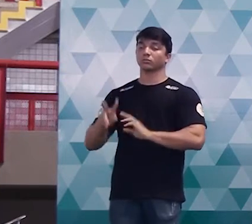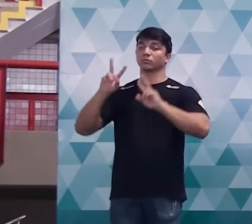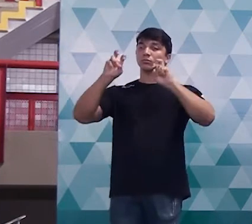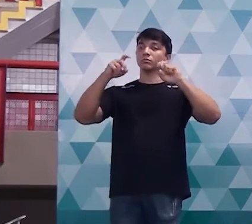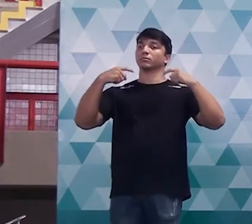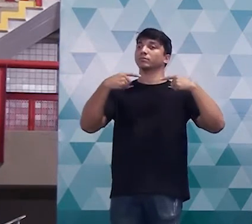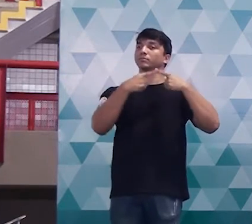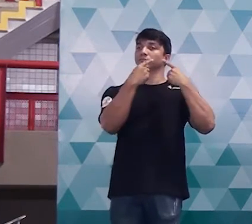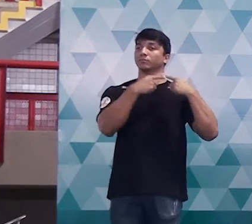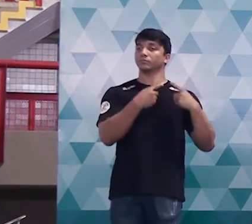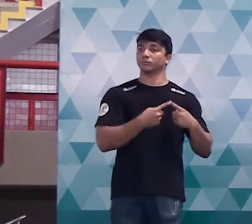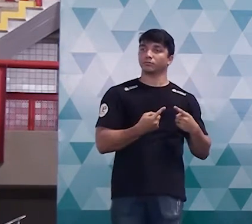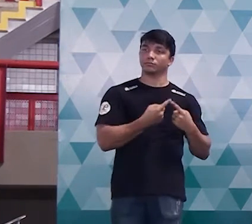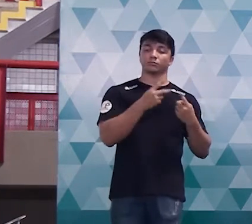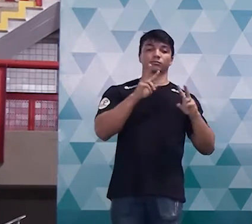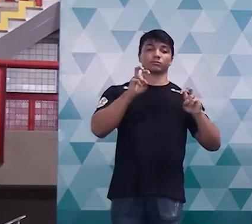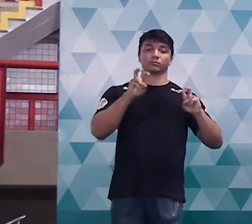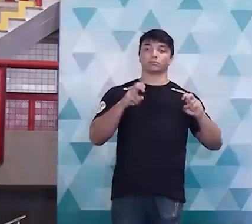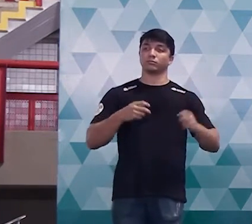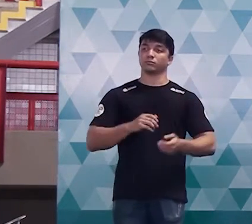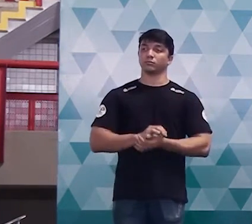os temas que estão aí